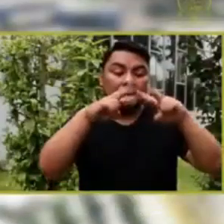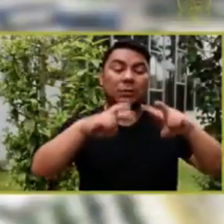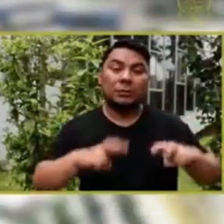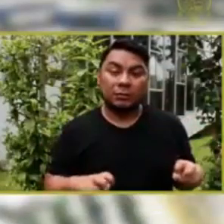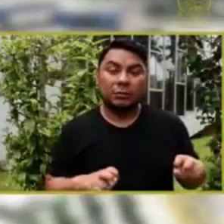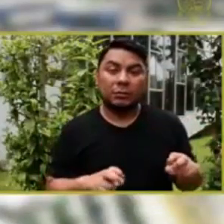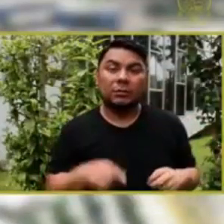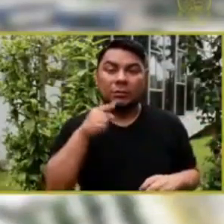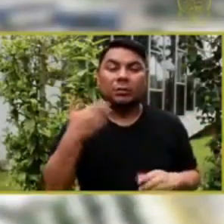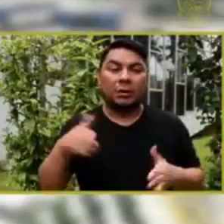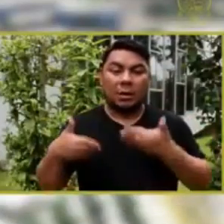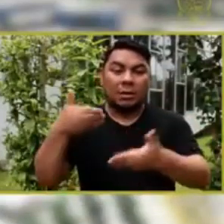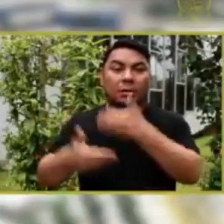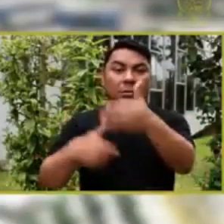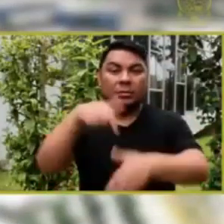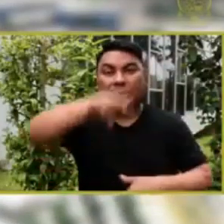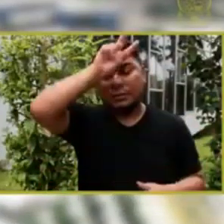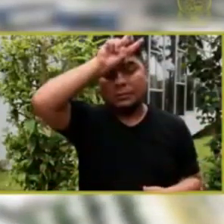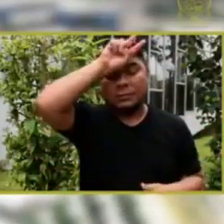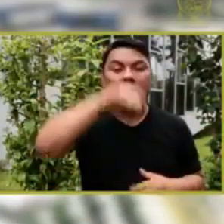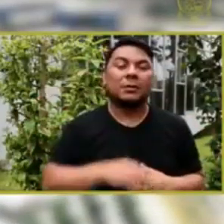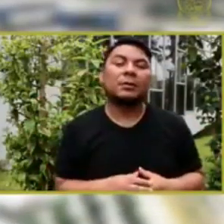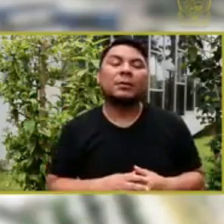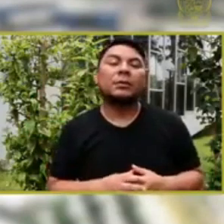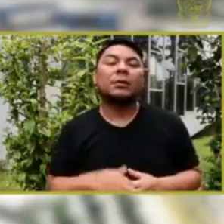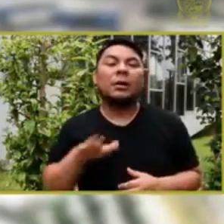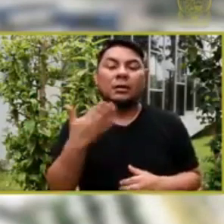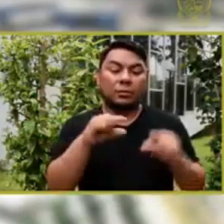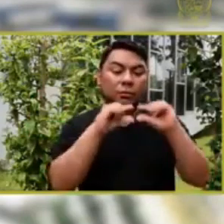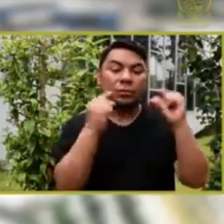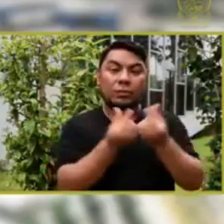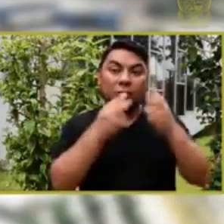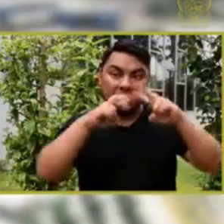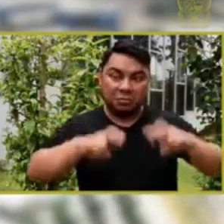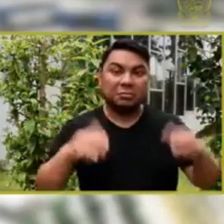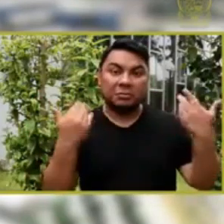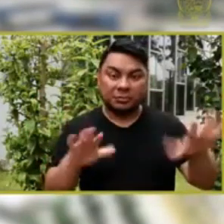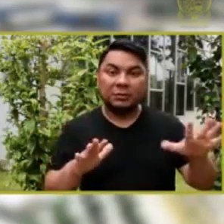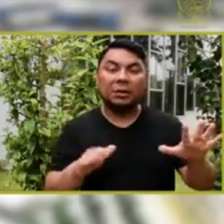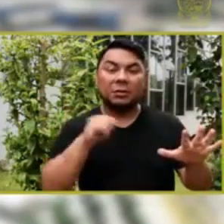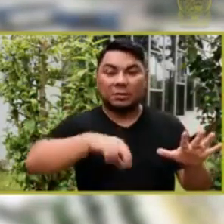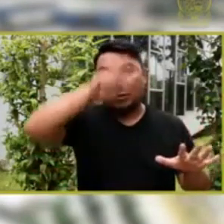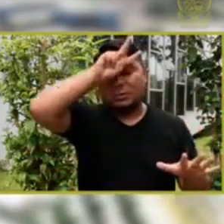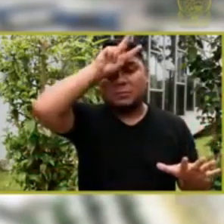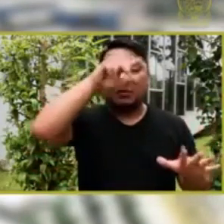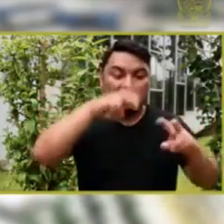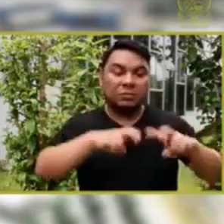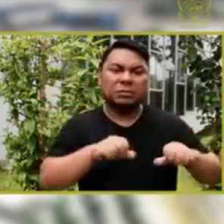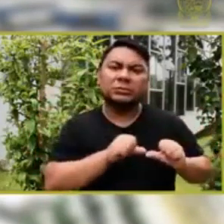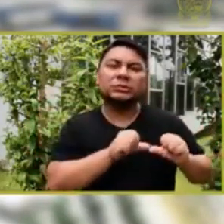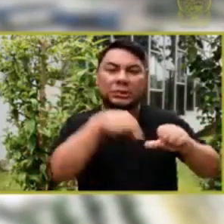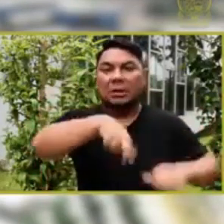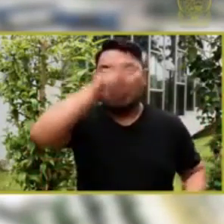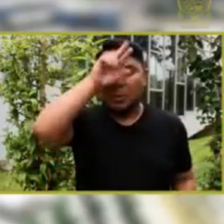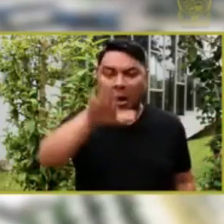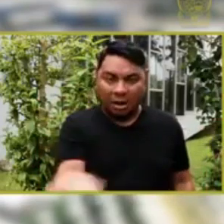Respecto a las investigaciones que se vienen desarrollando en el Perú, hay un grupo de investigación de la lingüística